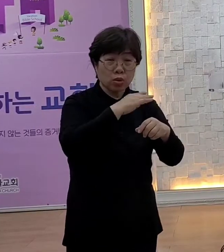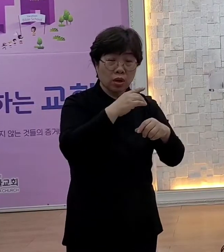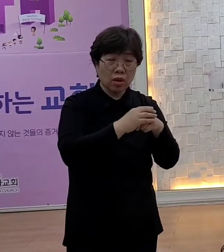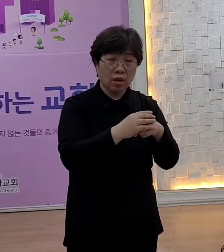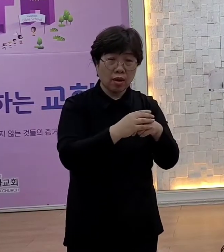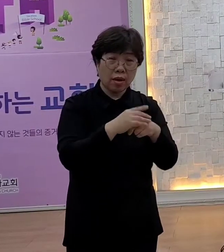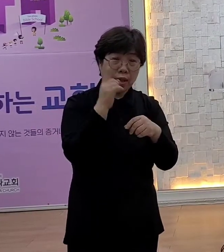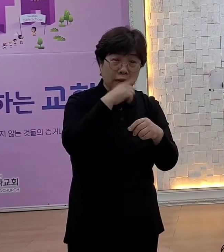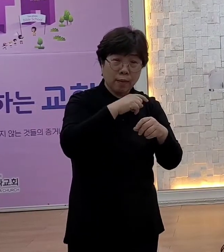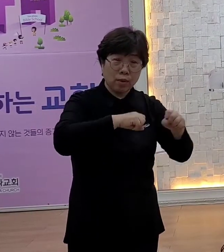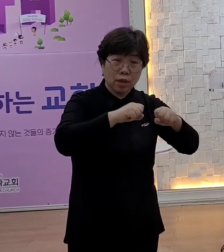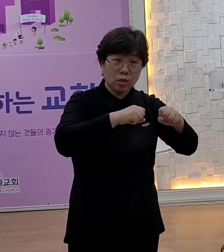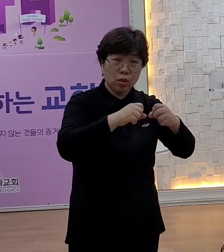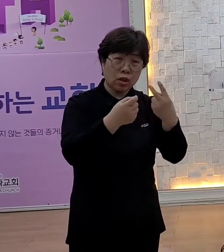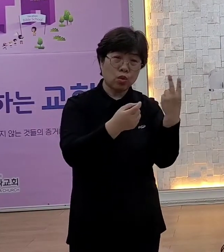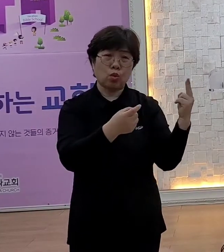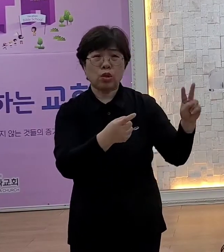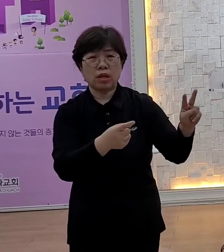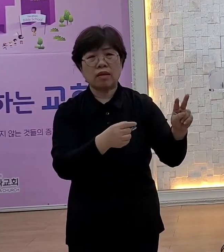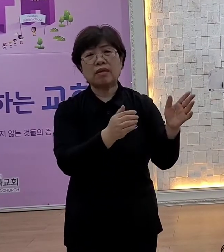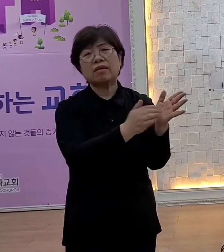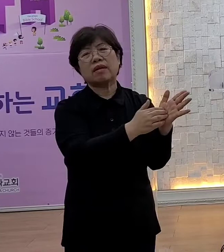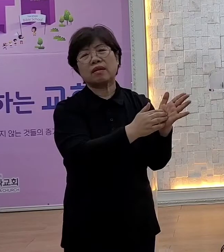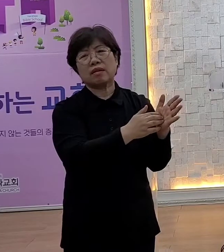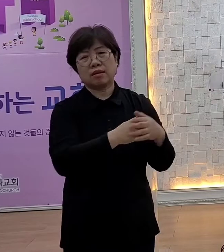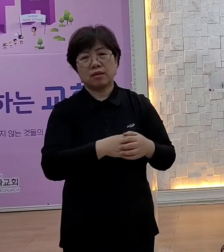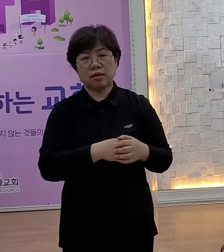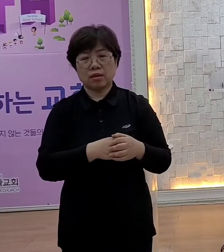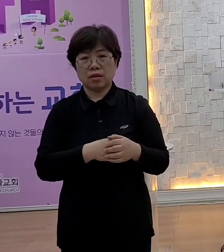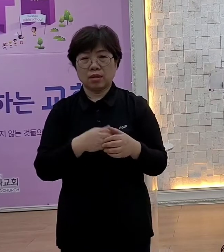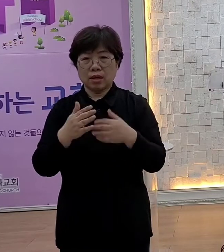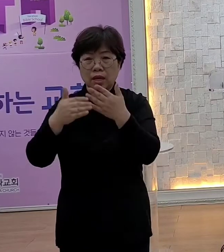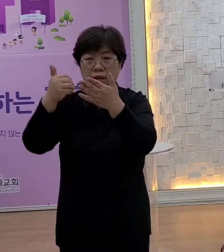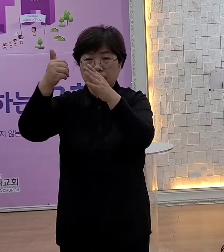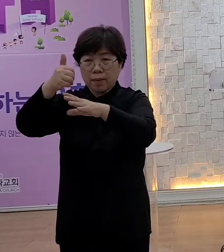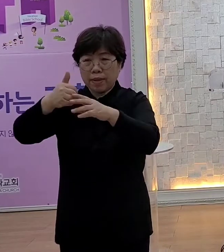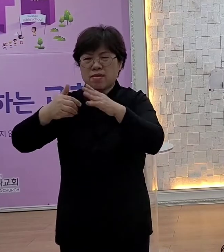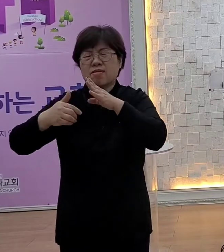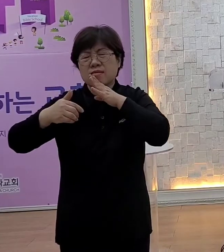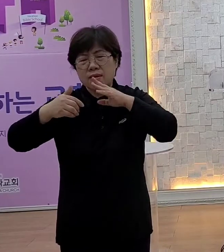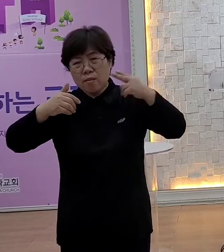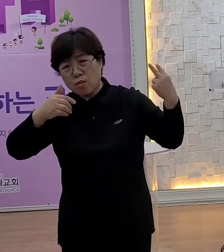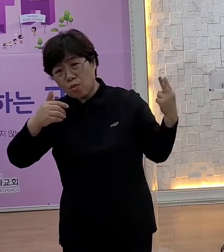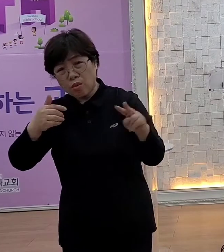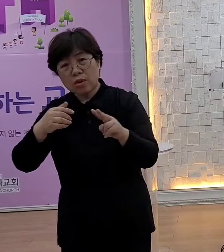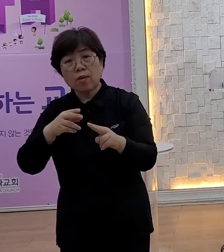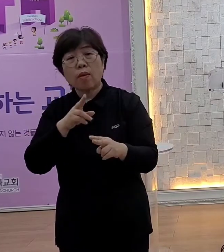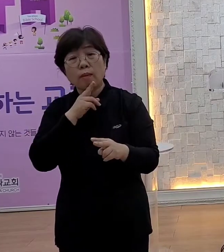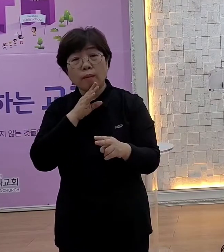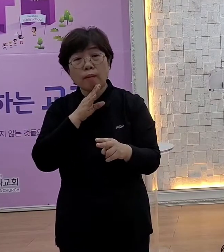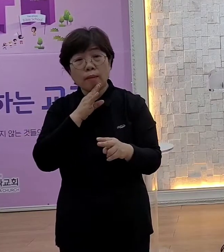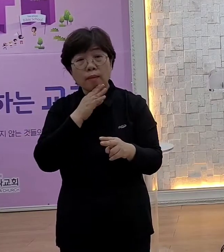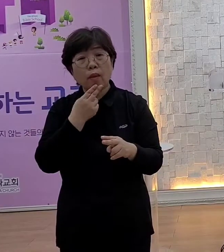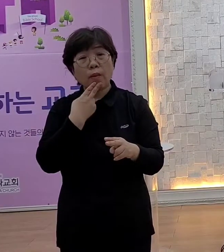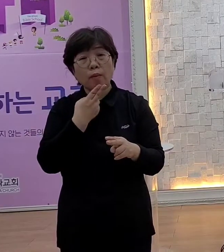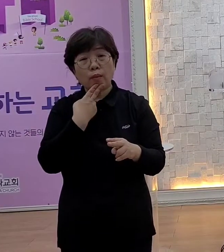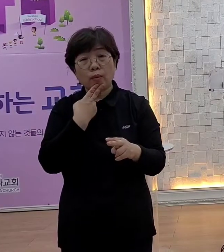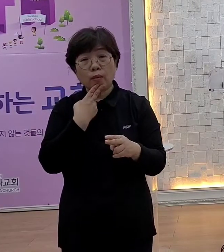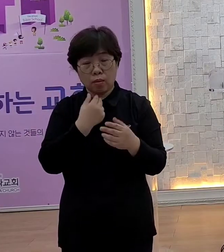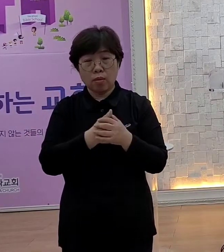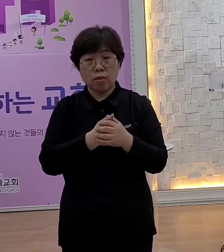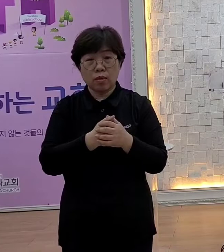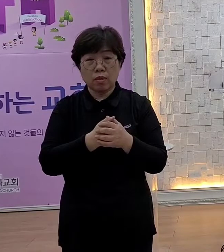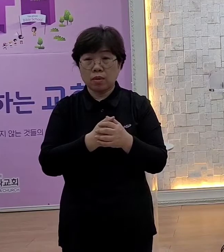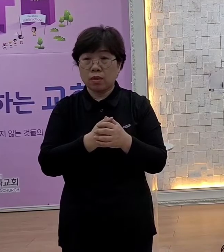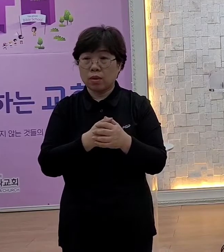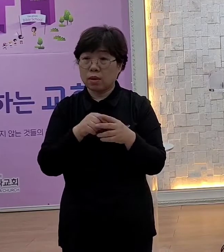진정 회개의 본질은 하나도 기록되어 있지 않았다라는 것을 보게 되는 것입니다. 여러분, 그런데 이제